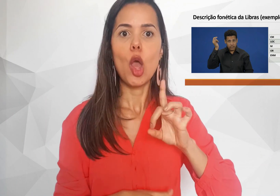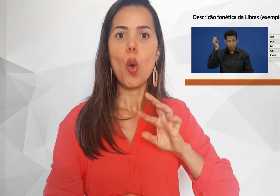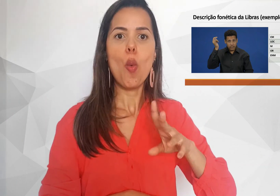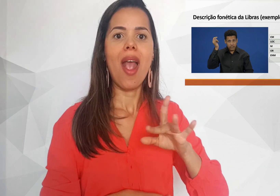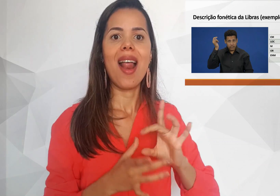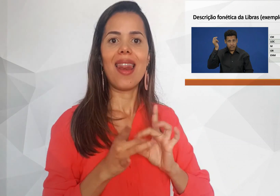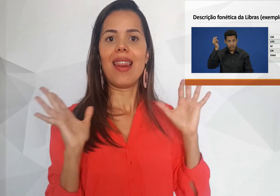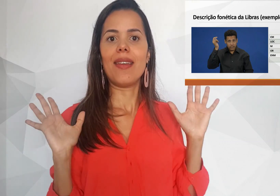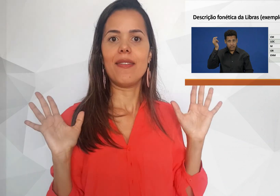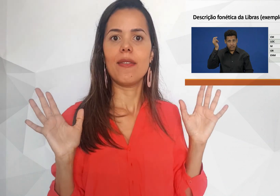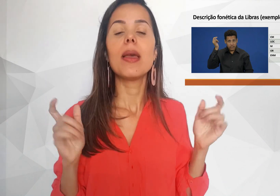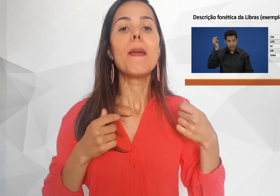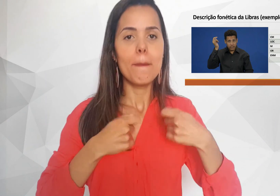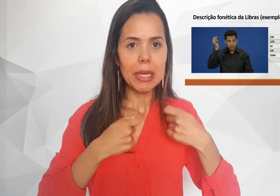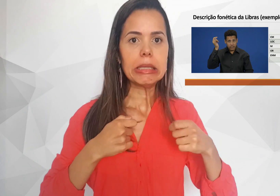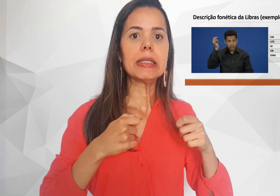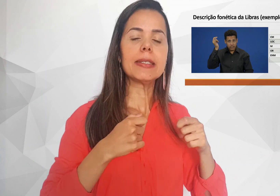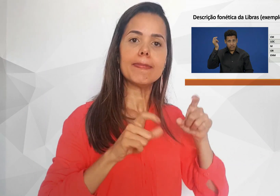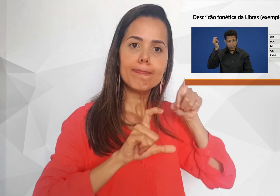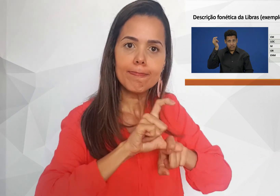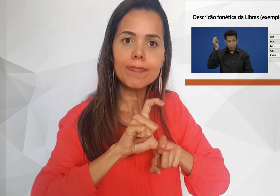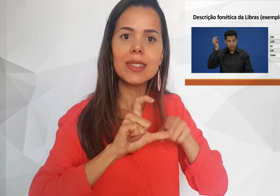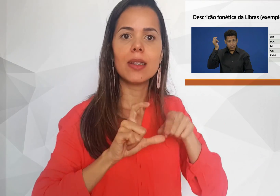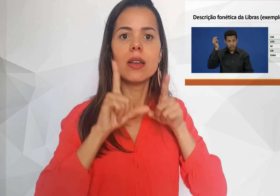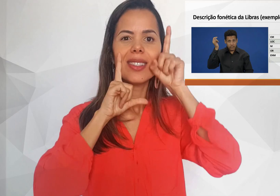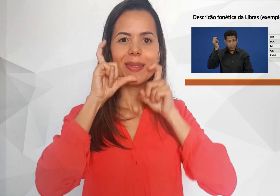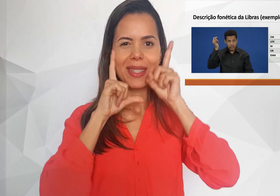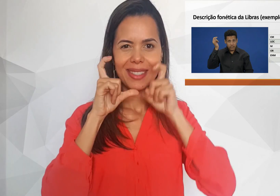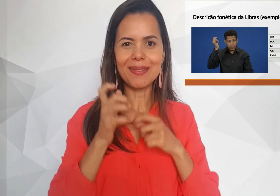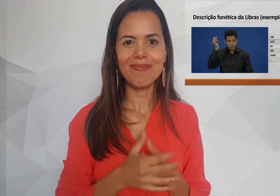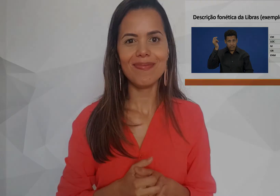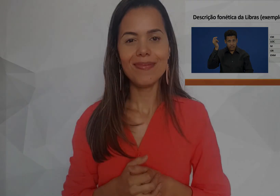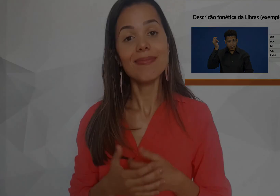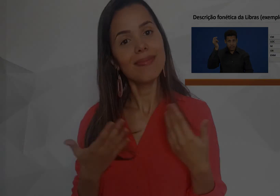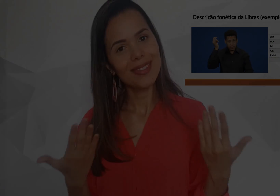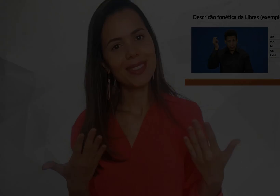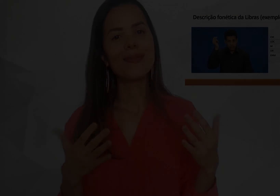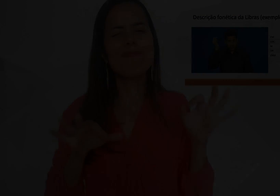articulação do sinal, não é algo opcional, né, constitui-se como unidade mínima desse sinal.